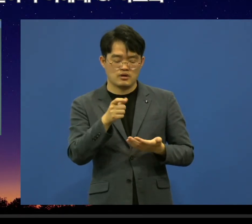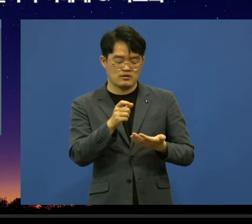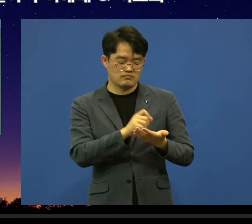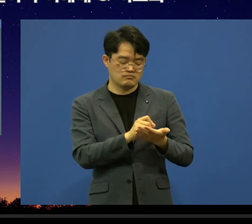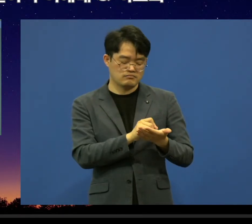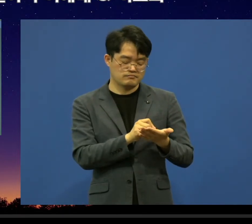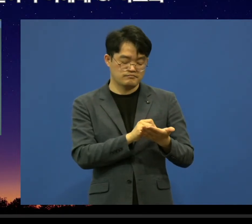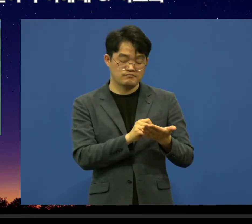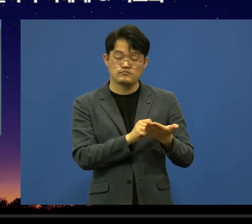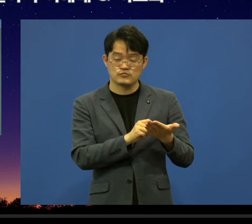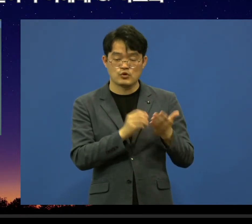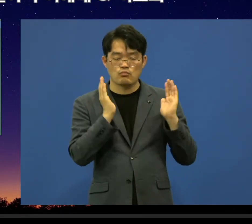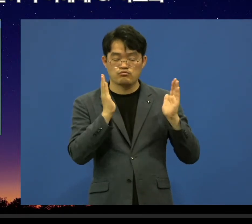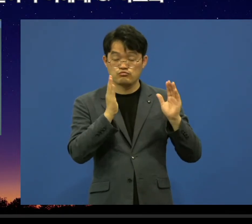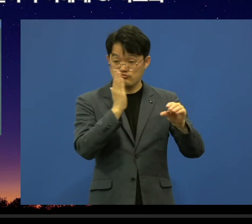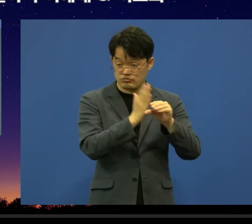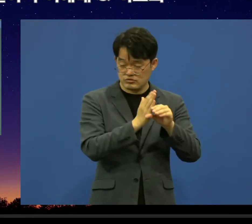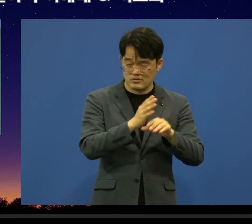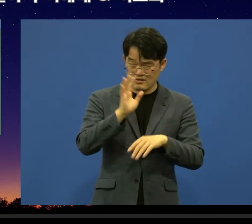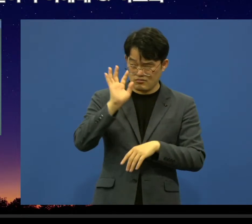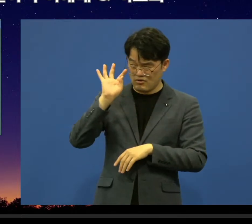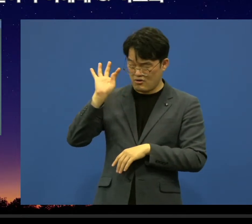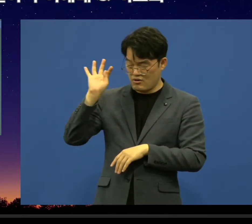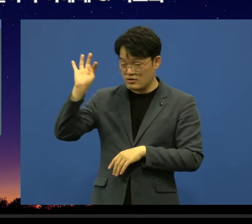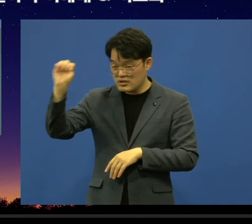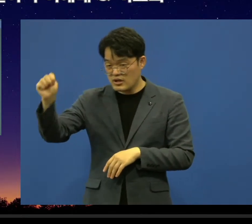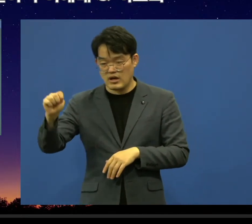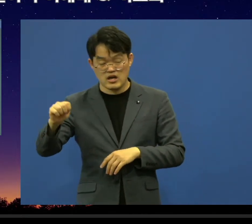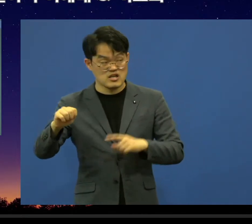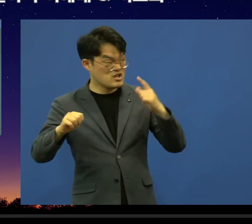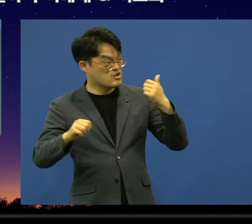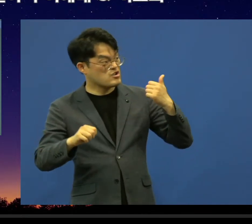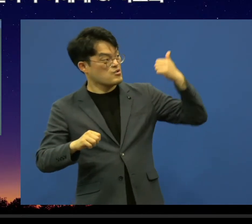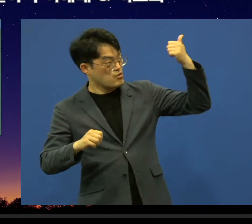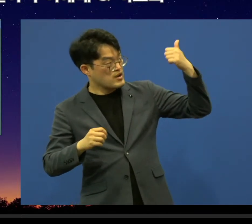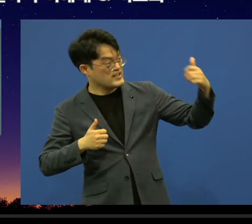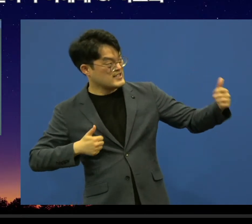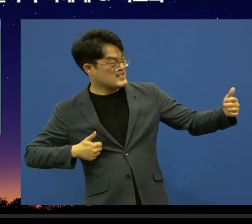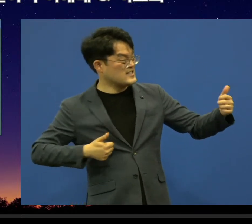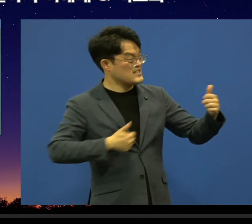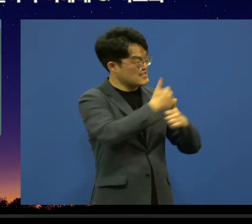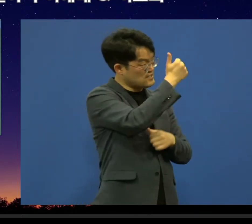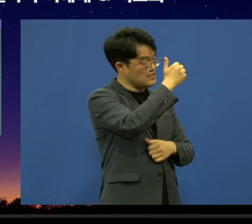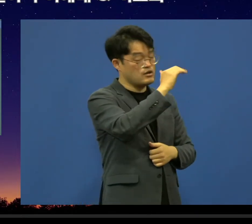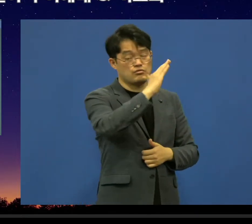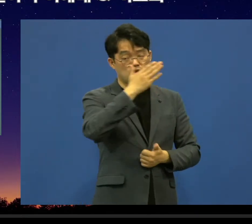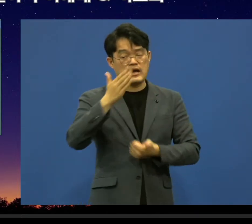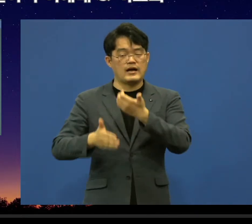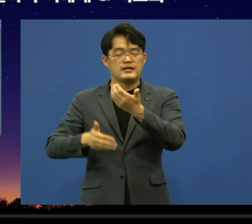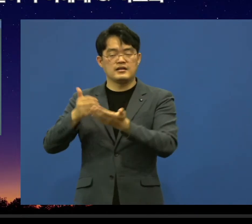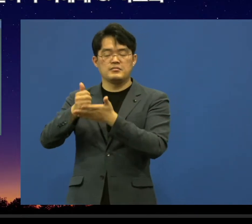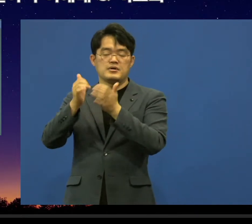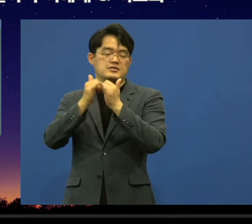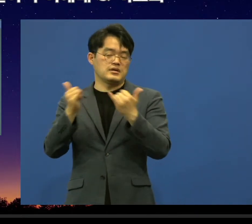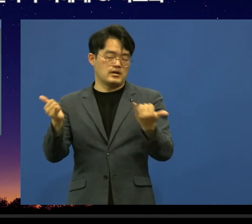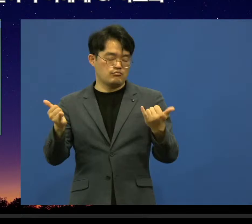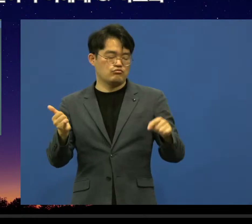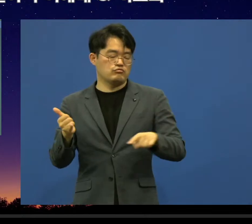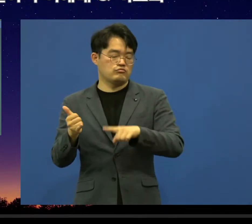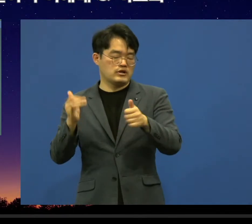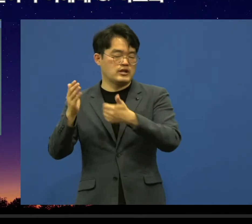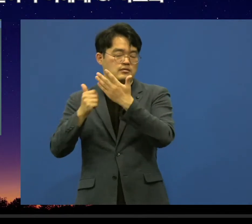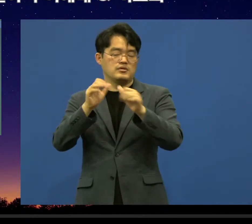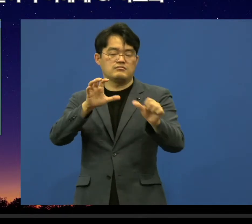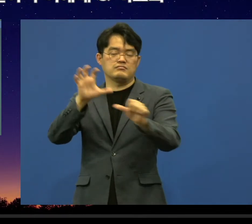언젠가 골리앗을 쓰러뜨릴 손에 물맷돌을 들고 있는 하나님의 사람들로 우뚝 세워질 거예요.